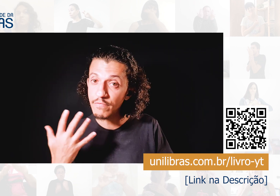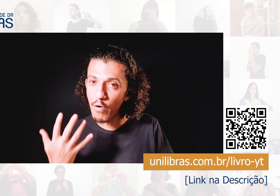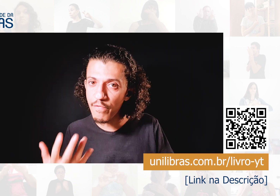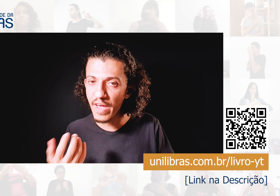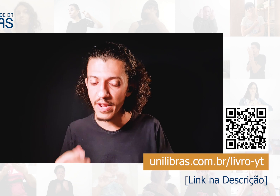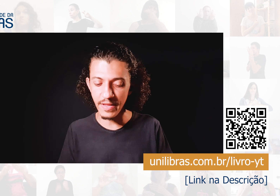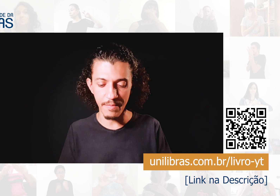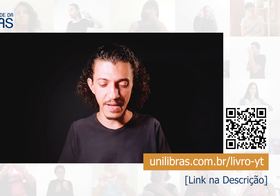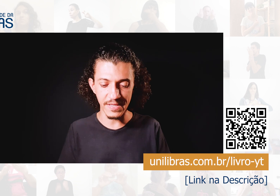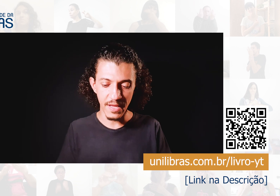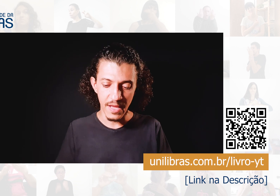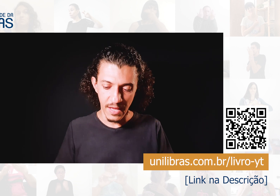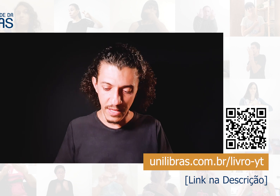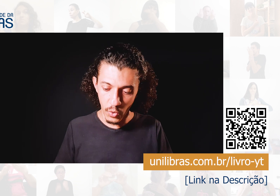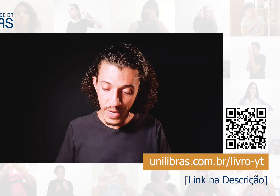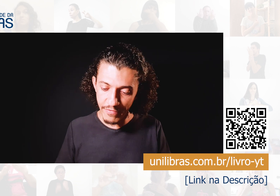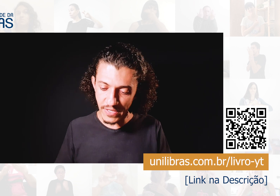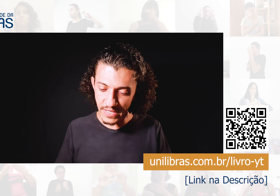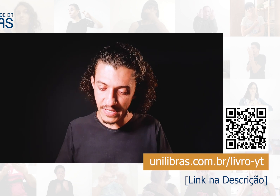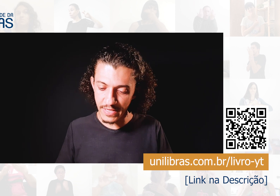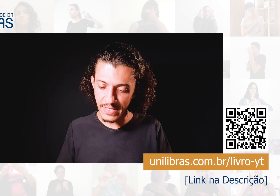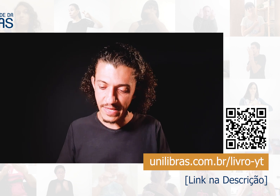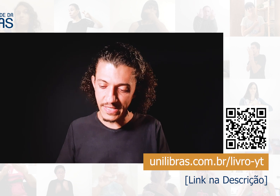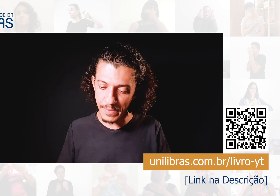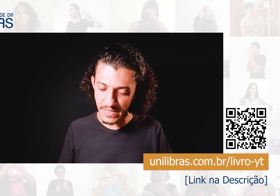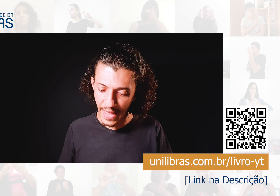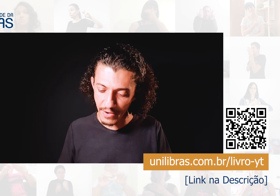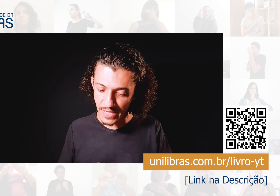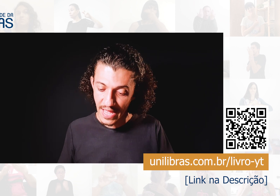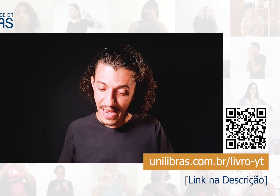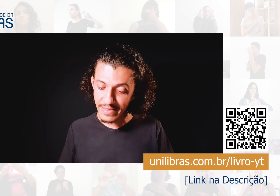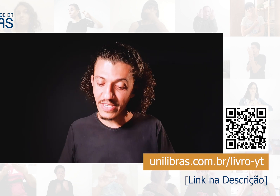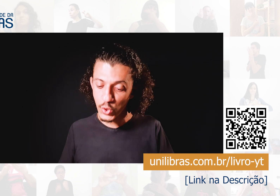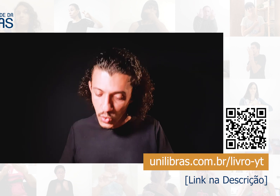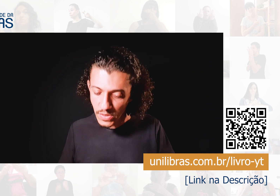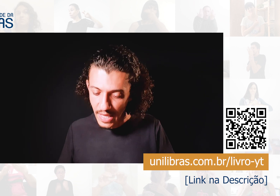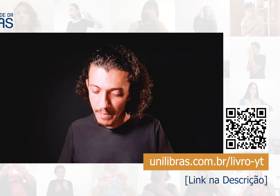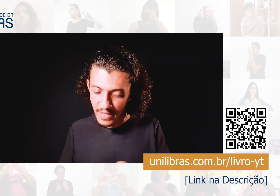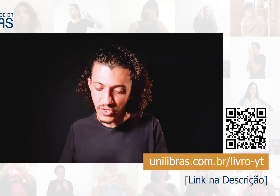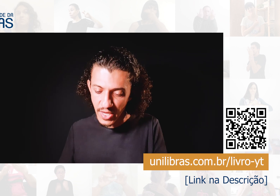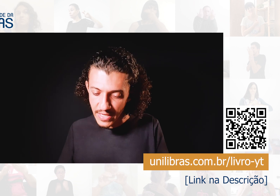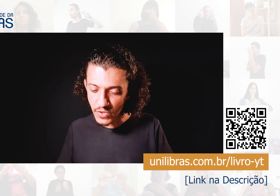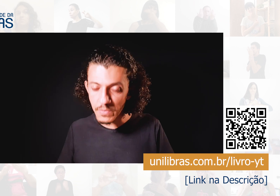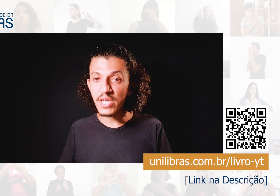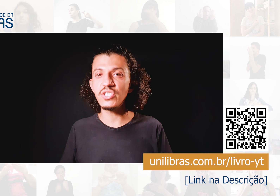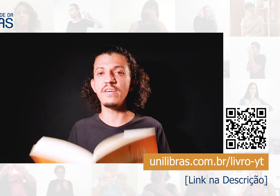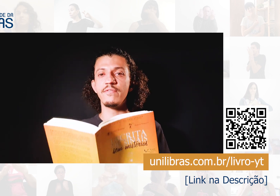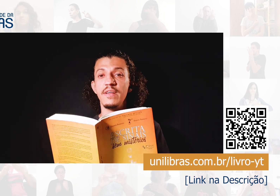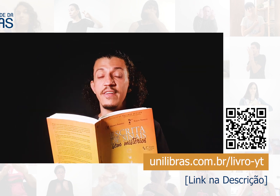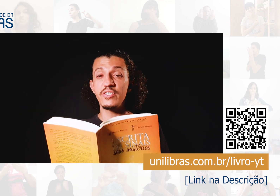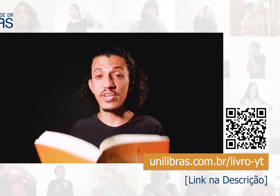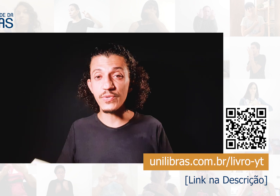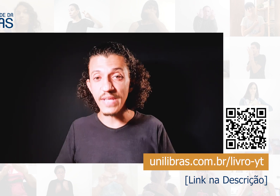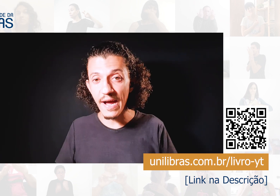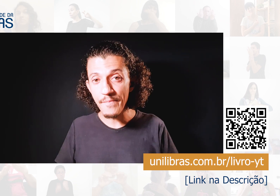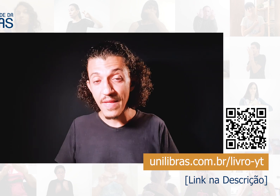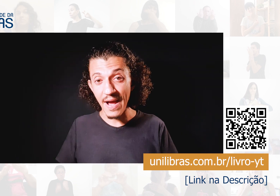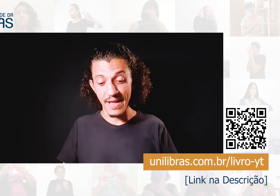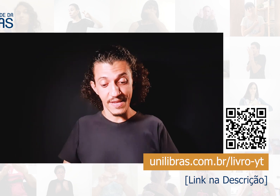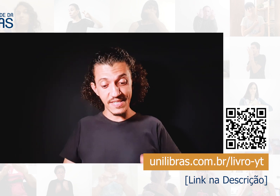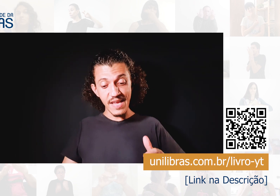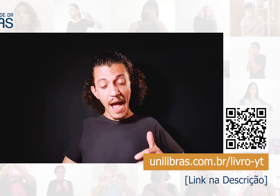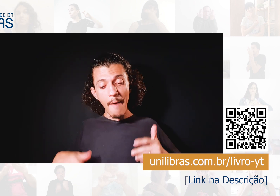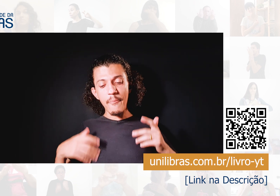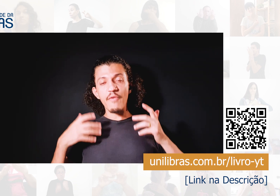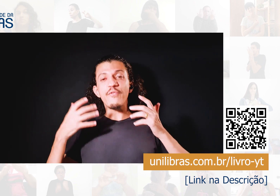se desenvolver ainda mais. E o livro Escrita de Sinais Sem Mistérios, ele tem justamente esse objetivo, de te ajudar